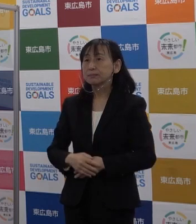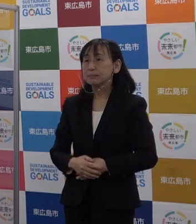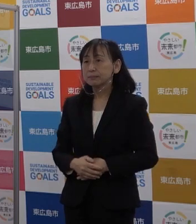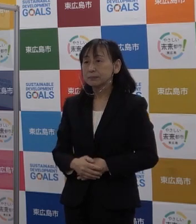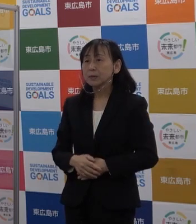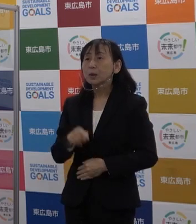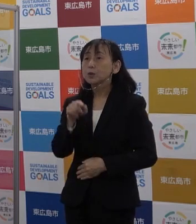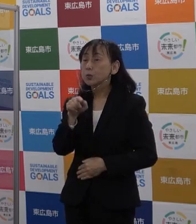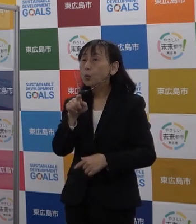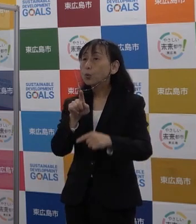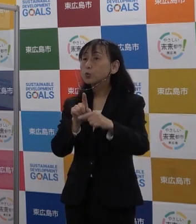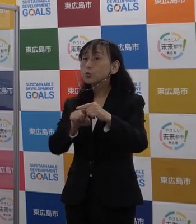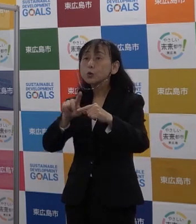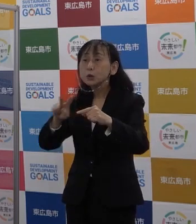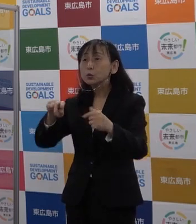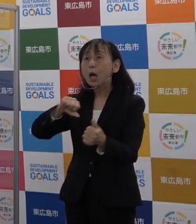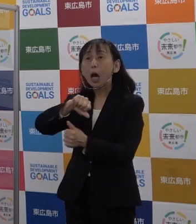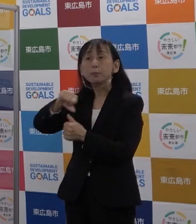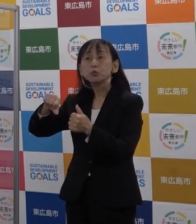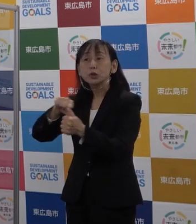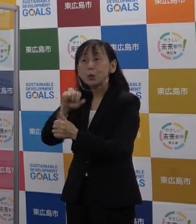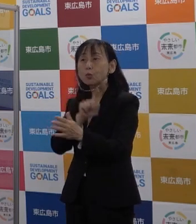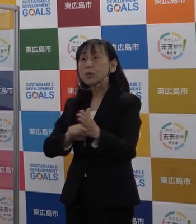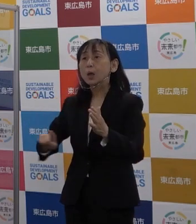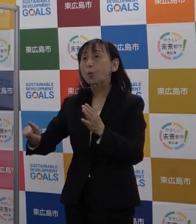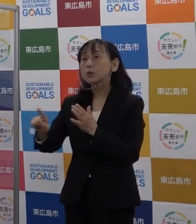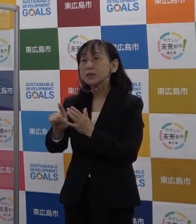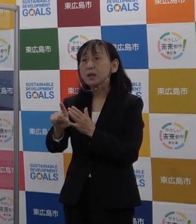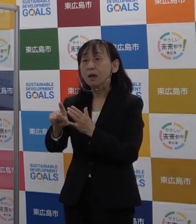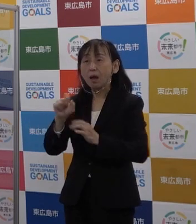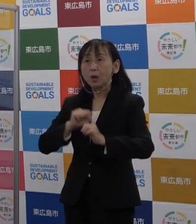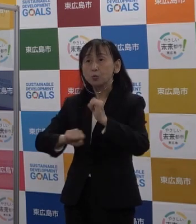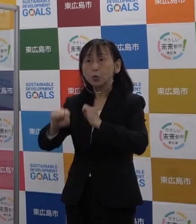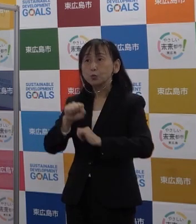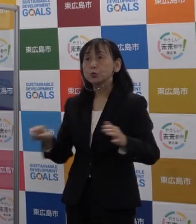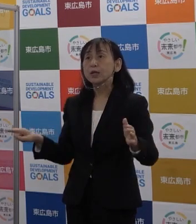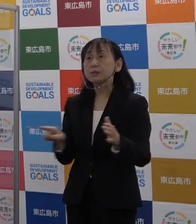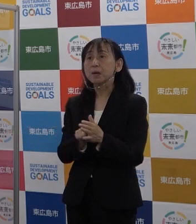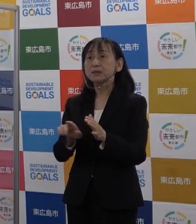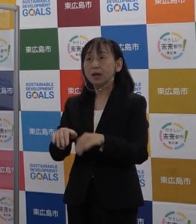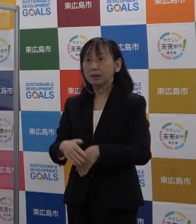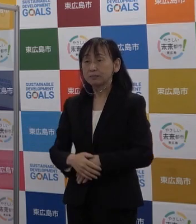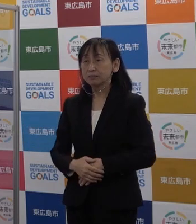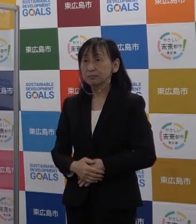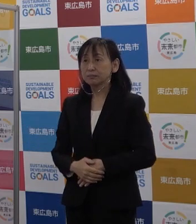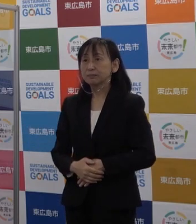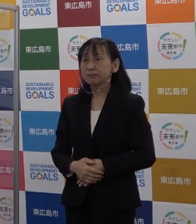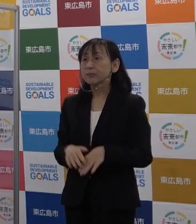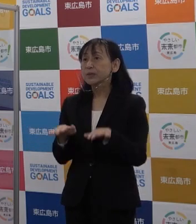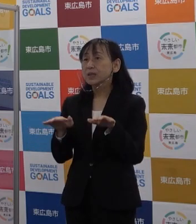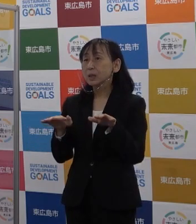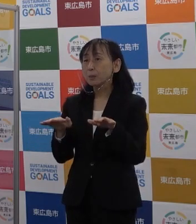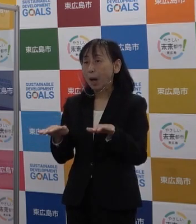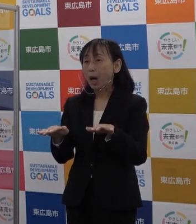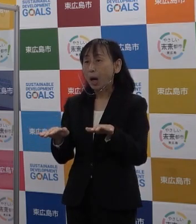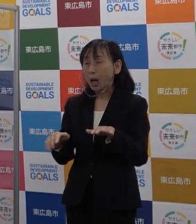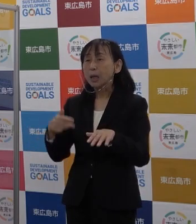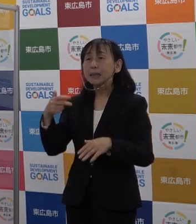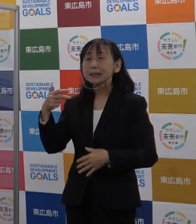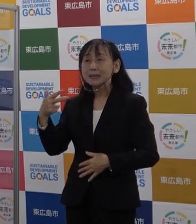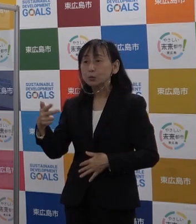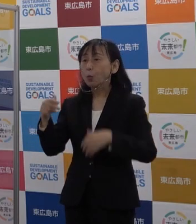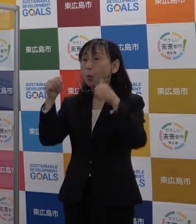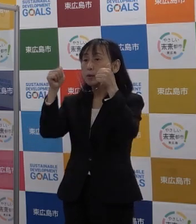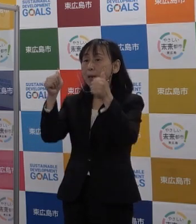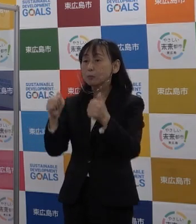を中心としたアプリケーションを先行しながら取り組んできたところなんですけども現在市民ポータルサイト